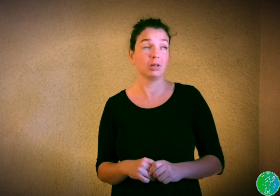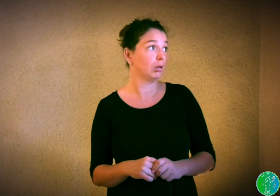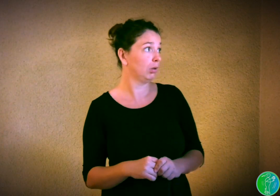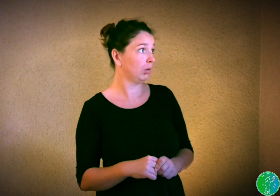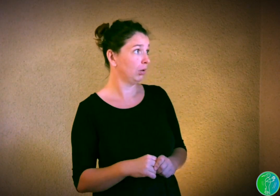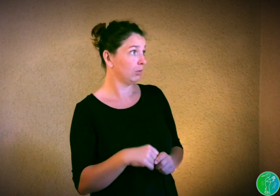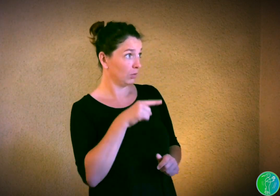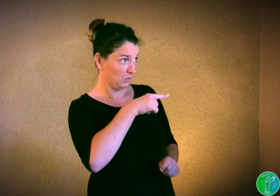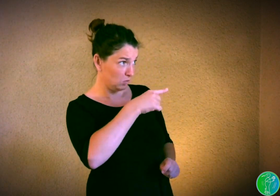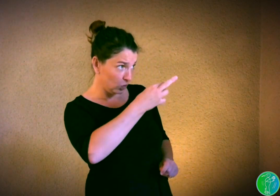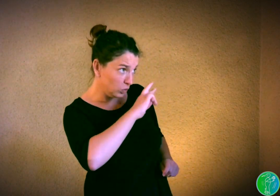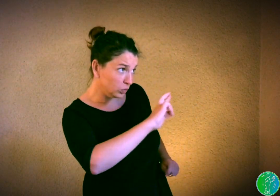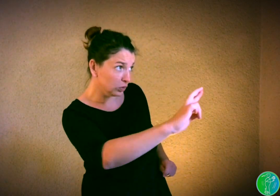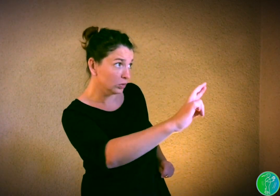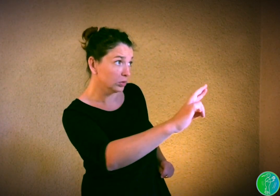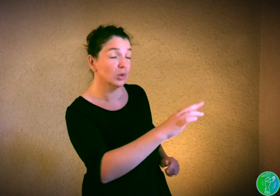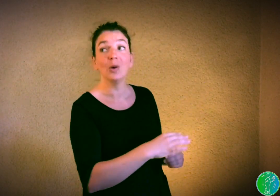Alors tu vas rentrer ? » ?»«